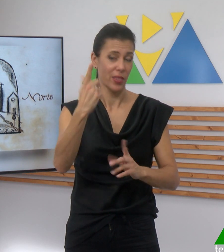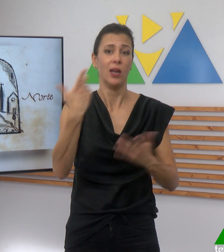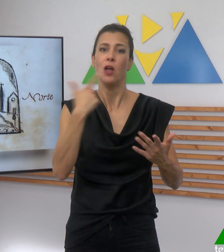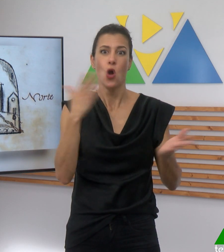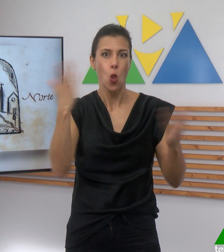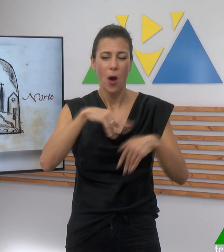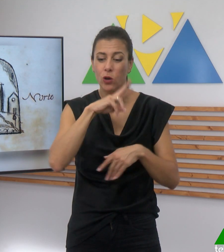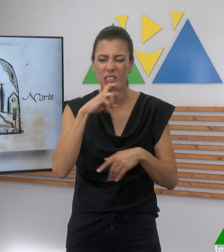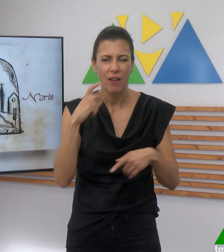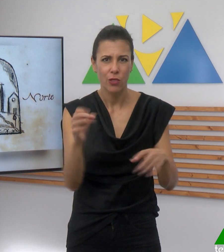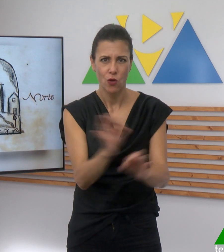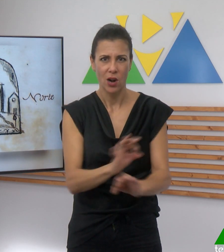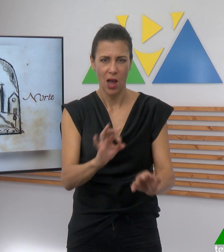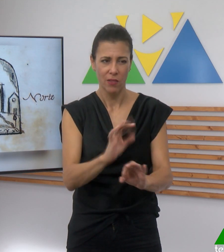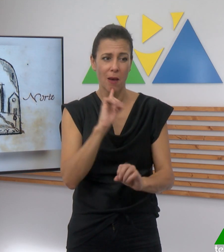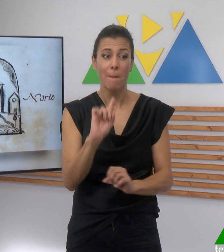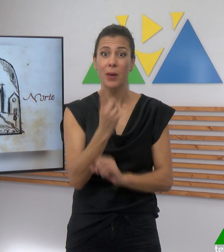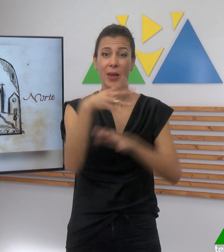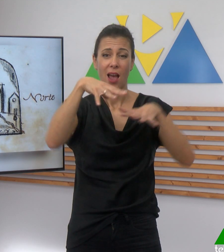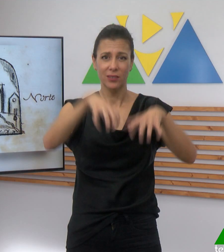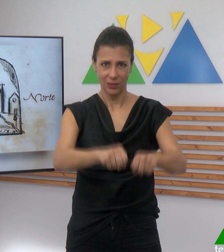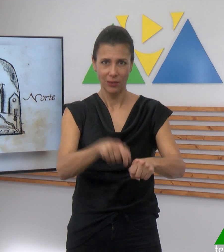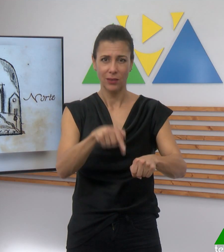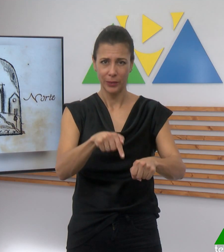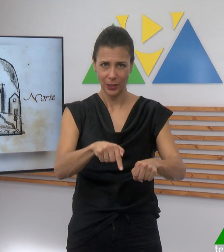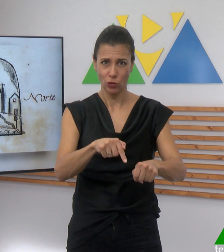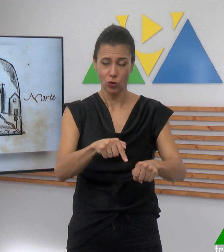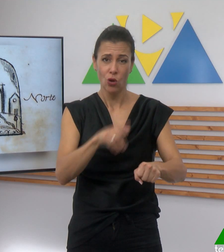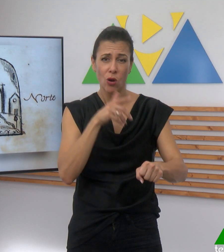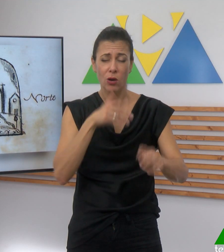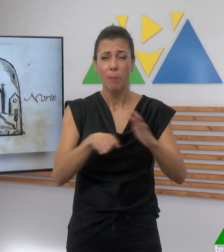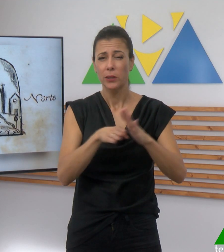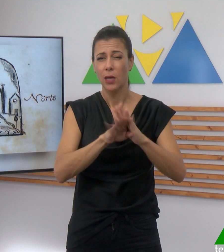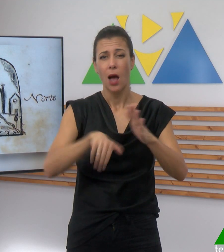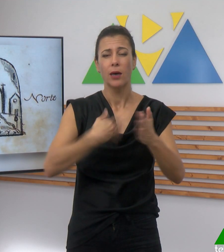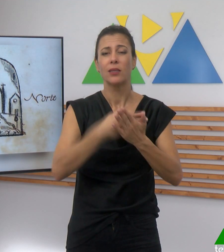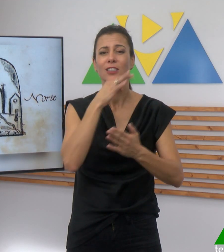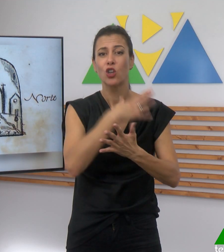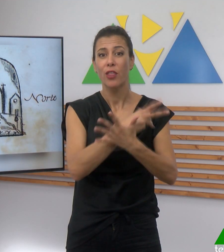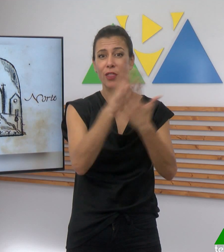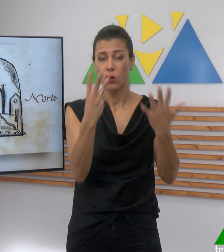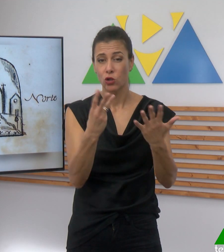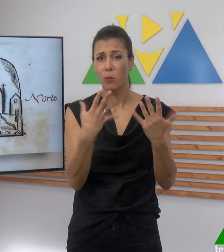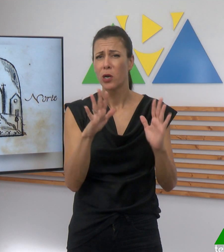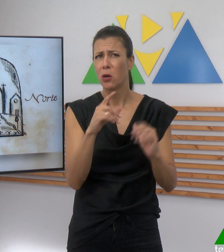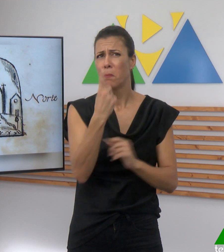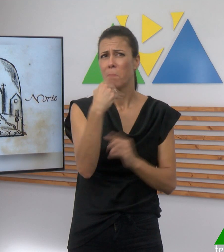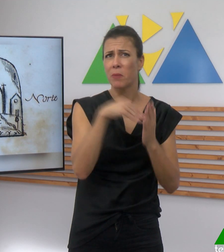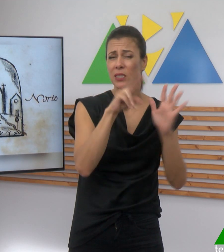ese primer asentamiento ese primer asentamiento que se mantiene hasta el siglo XVII todavía en 1752 quedaban